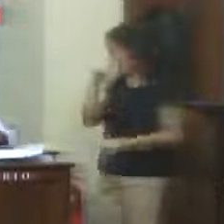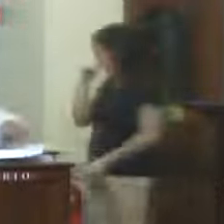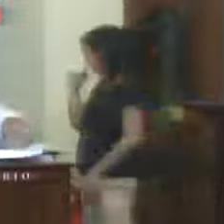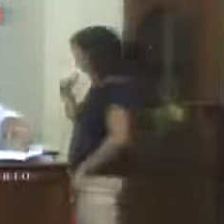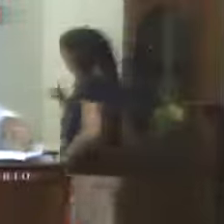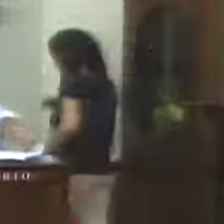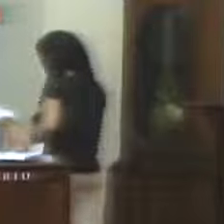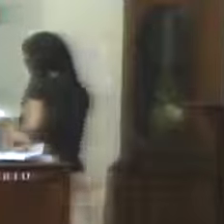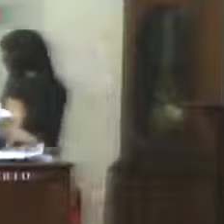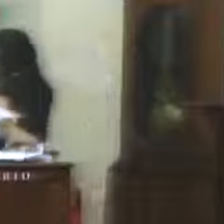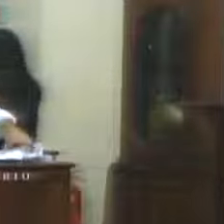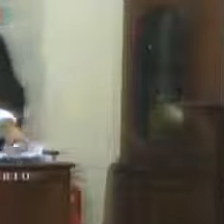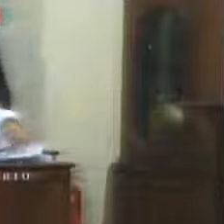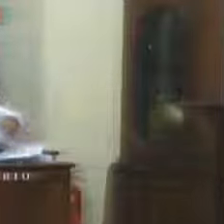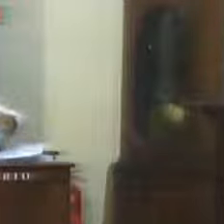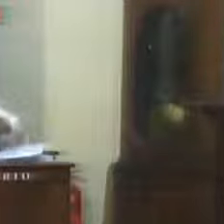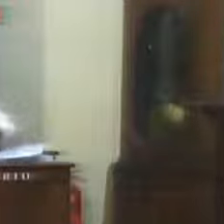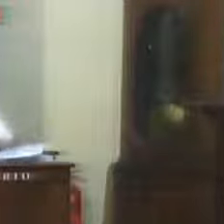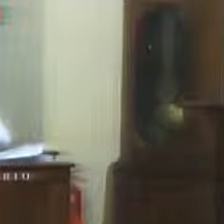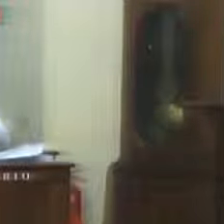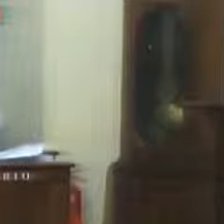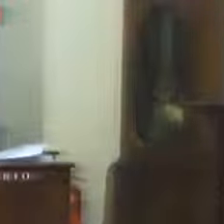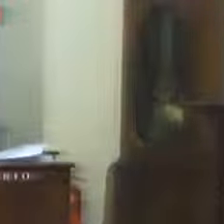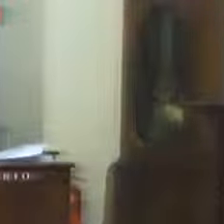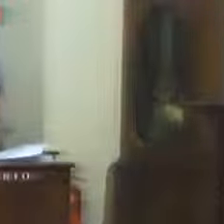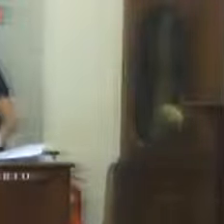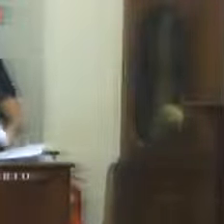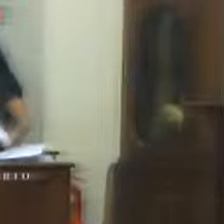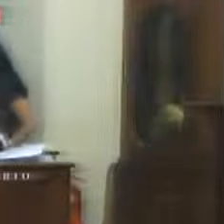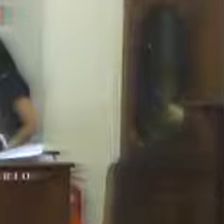2019, vereador Dr. Saulo Breves Preller.